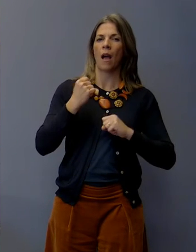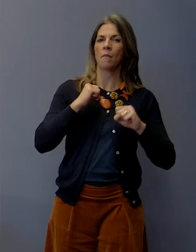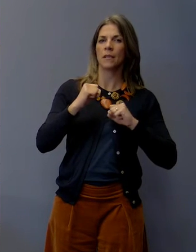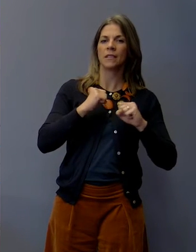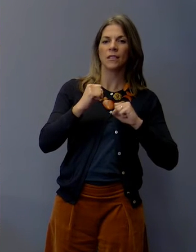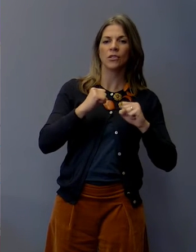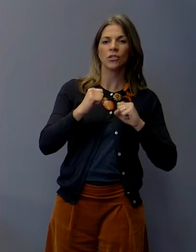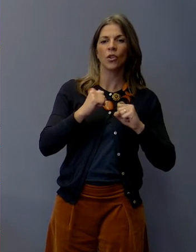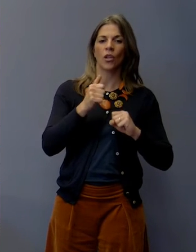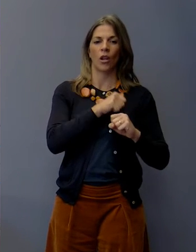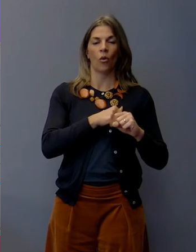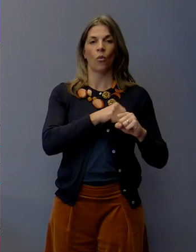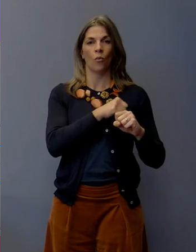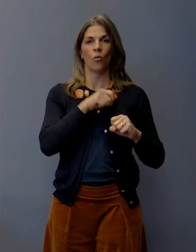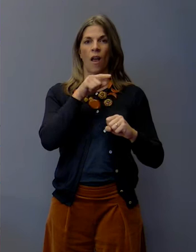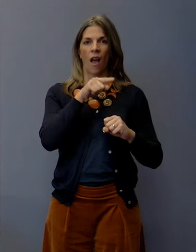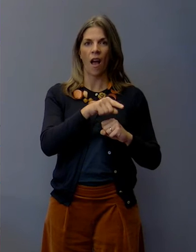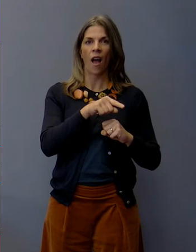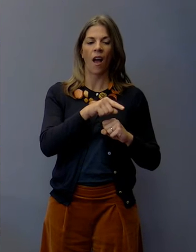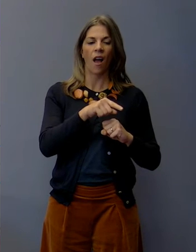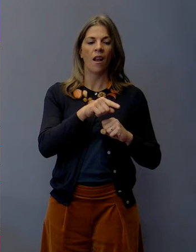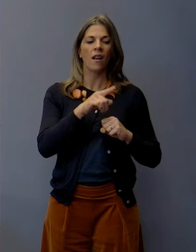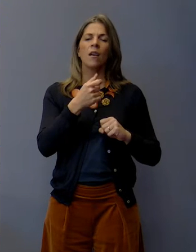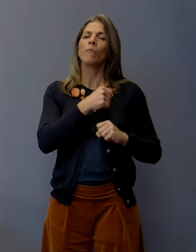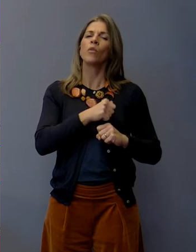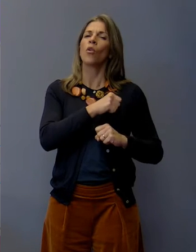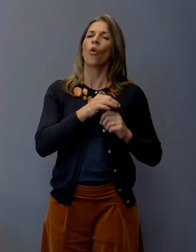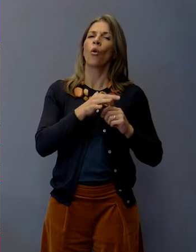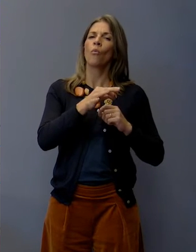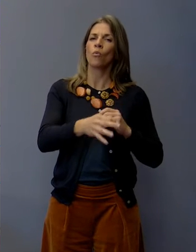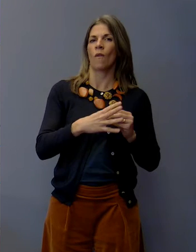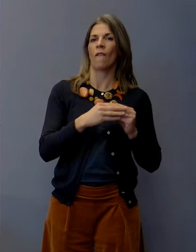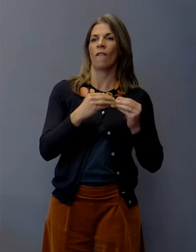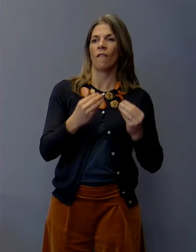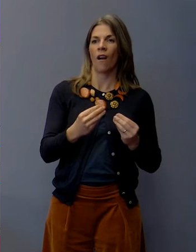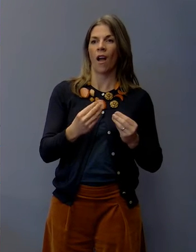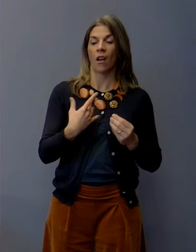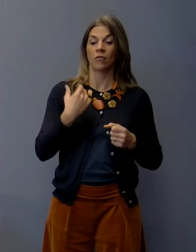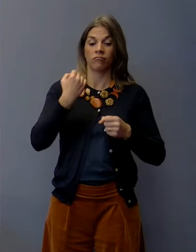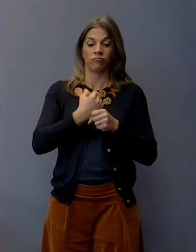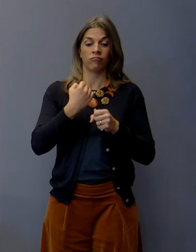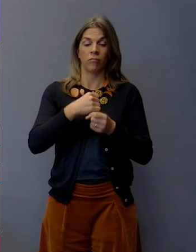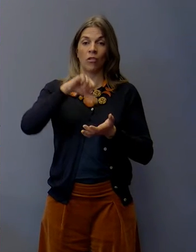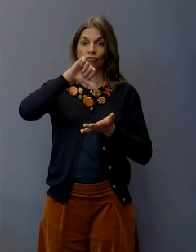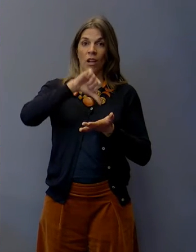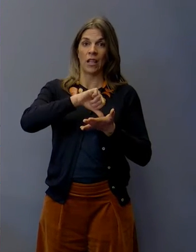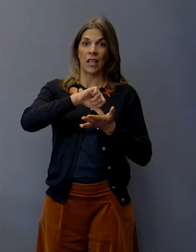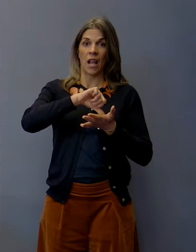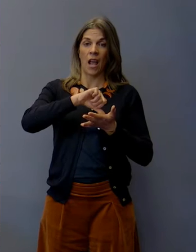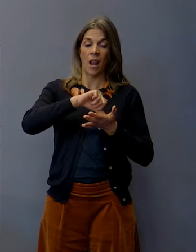propria attività sul territorio attraverso l'istituzione municipale